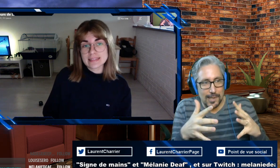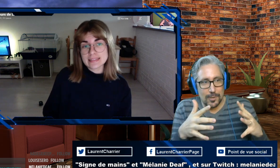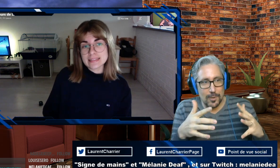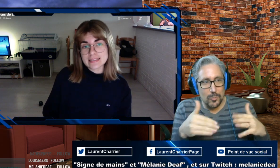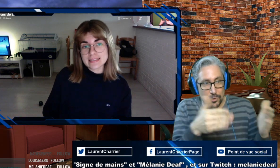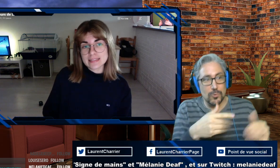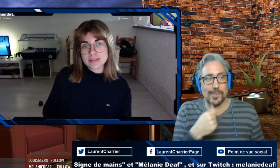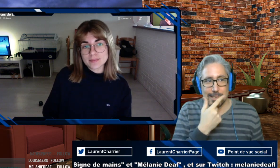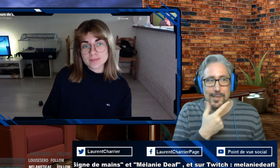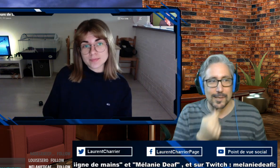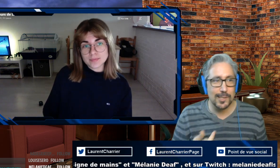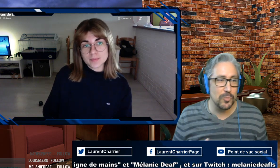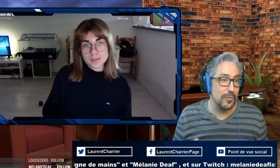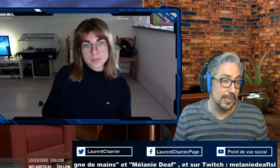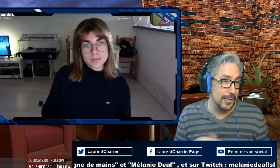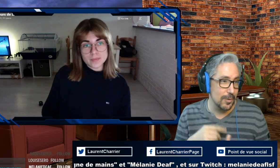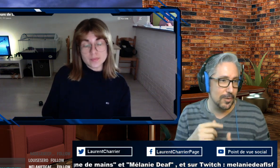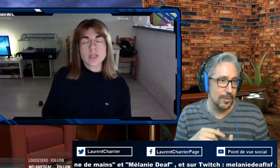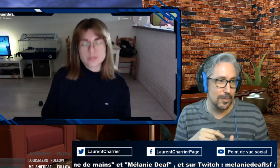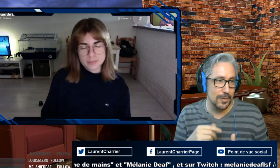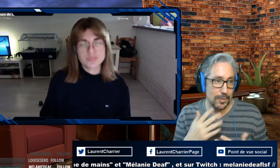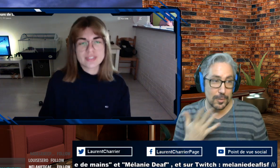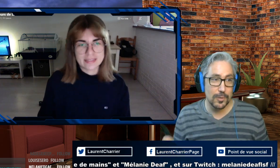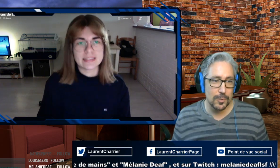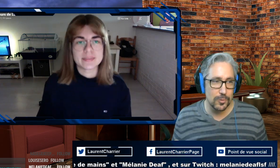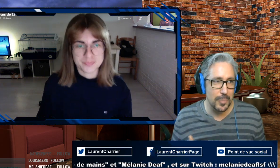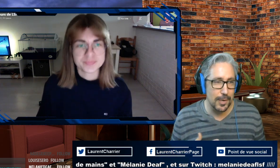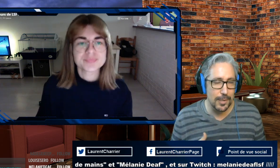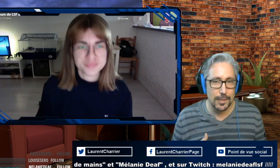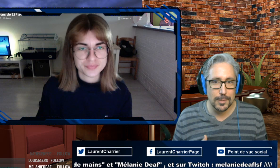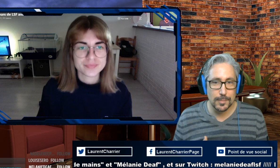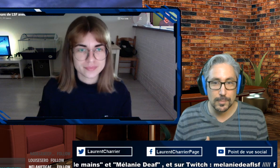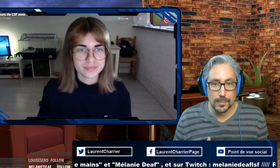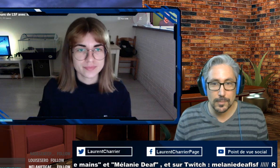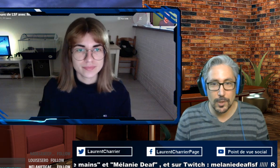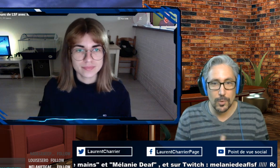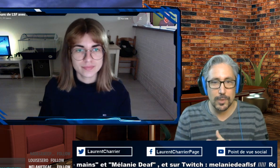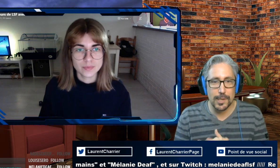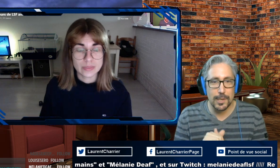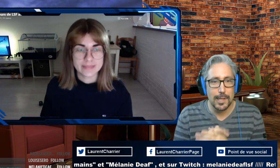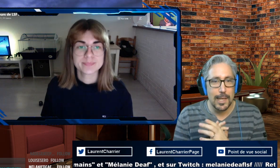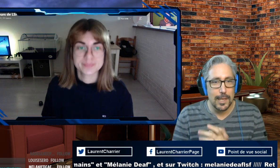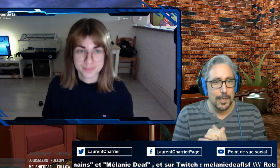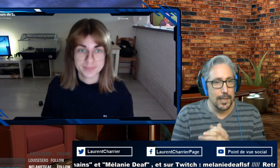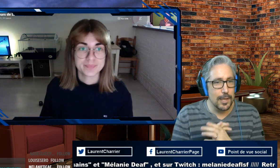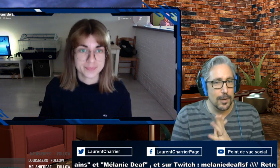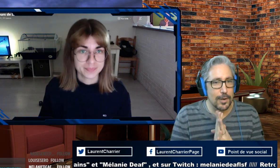pour ça que pour toi, c'est plus facile de parler. Ok.